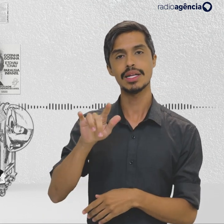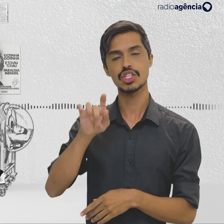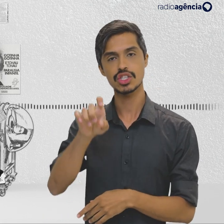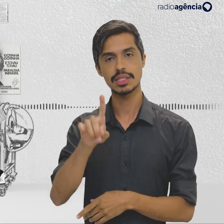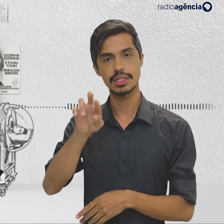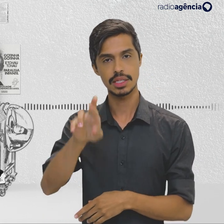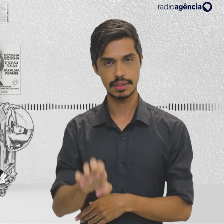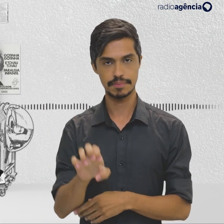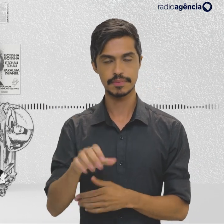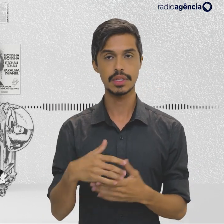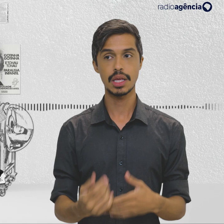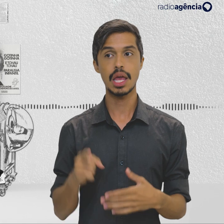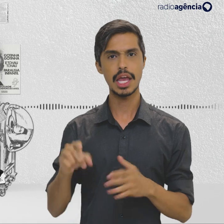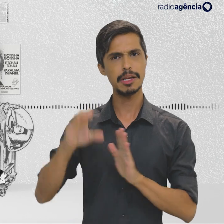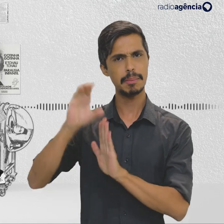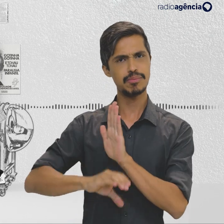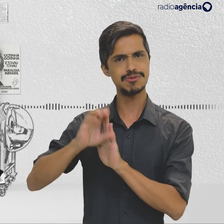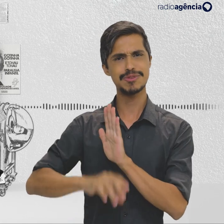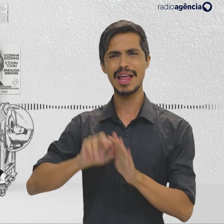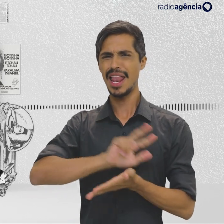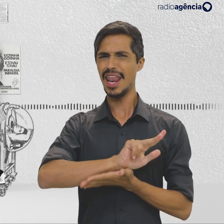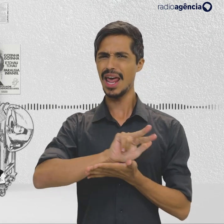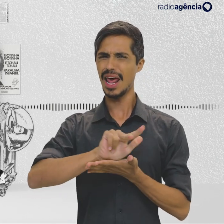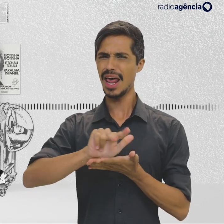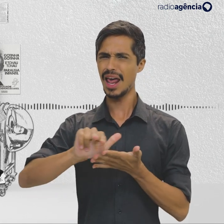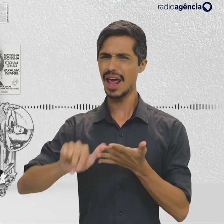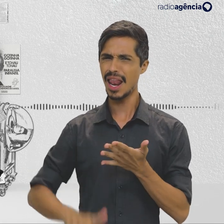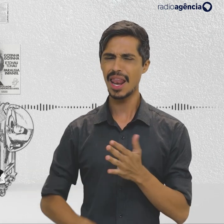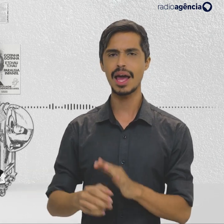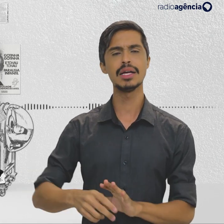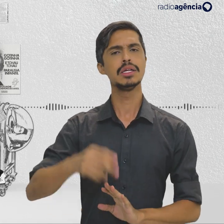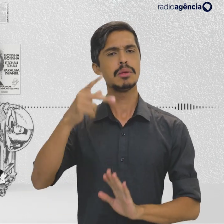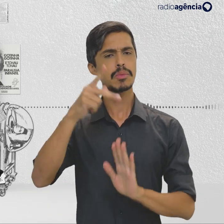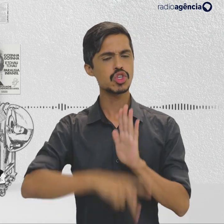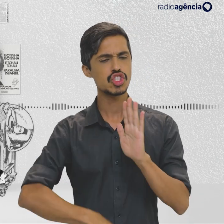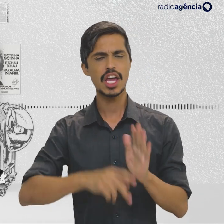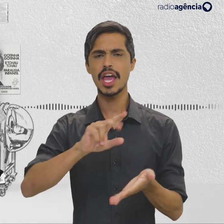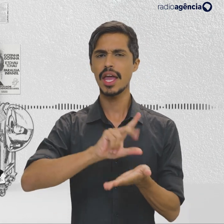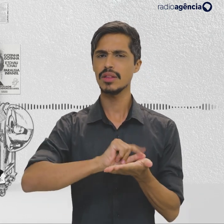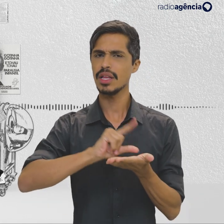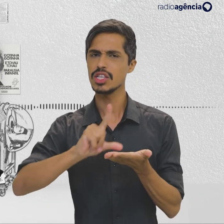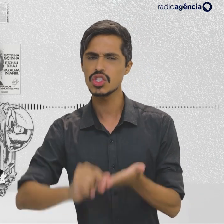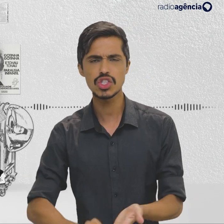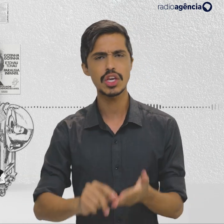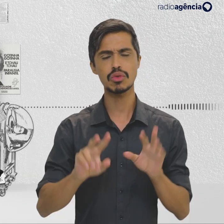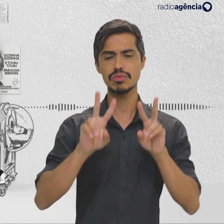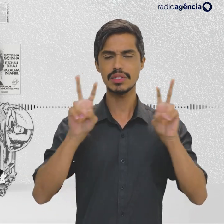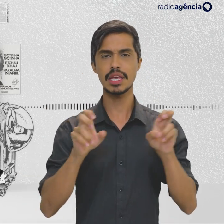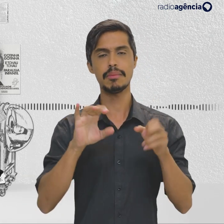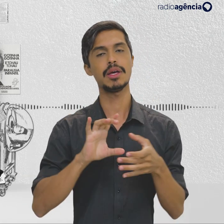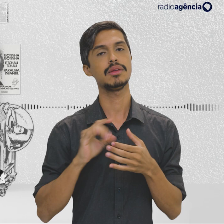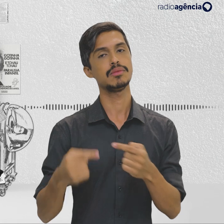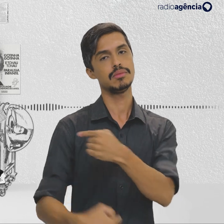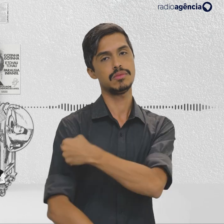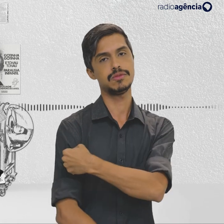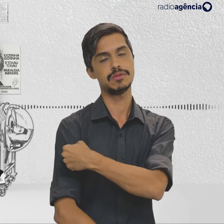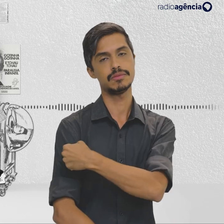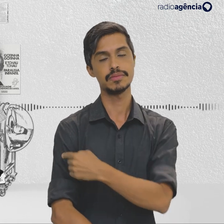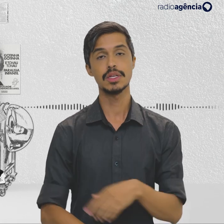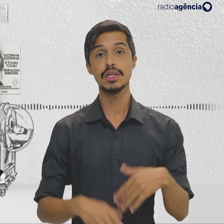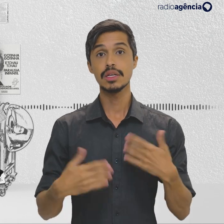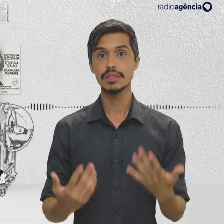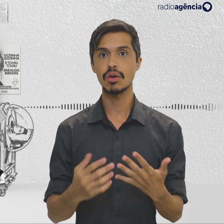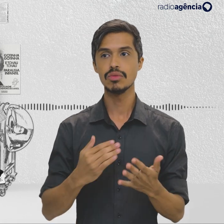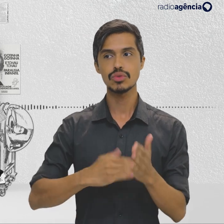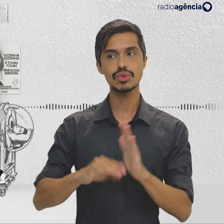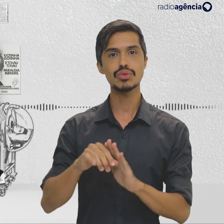Alexandre vranjac o currículo dele traz inúmeros artigos e projetos de pesquisa relacionados à vacinação e